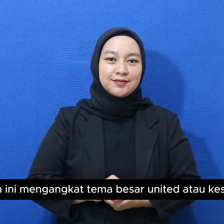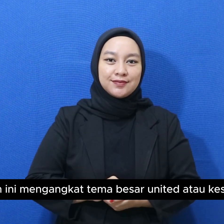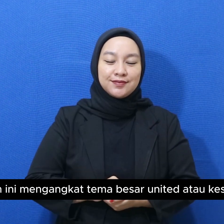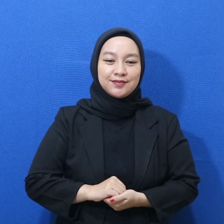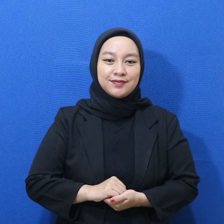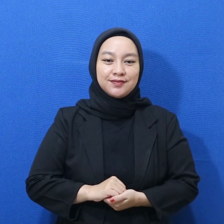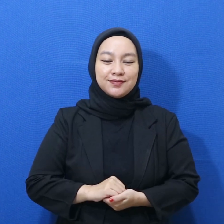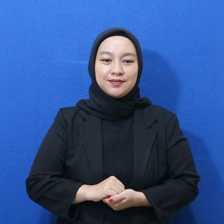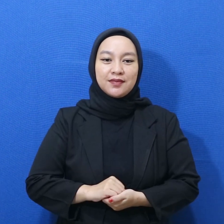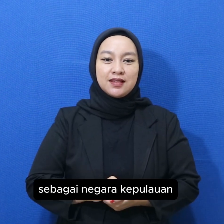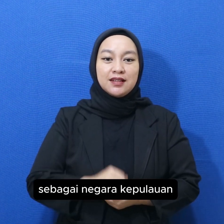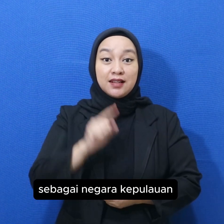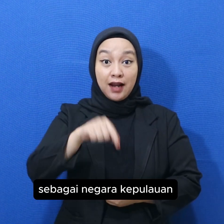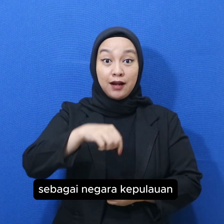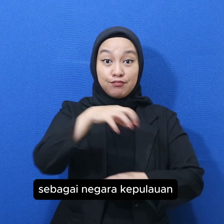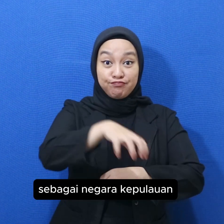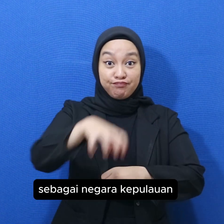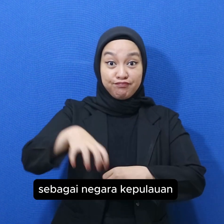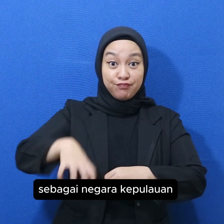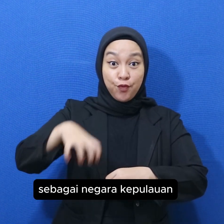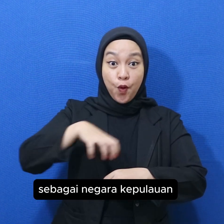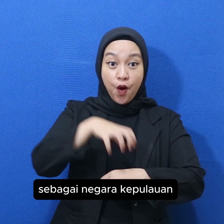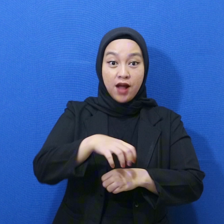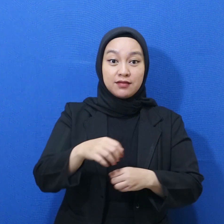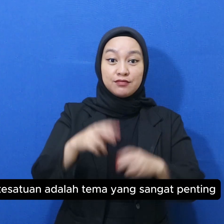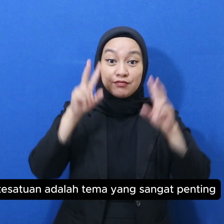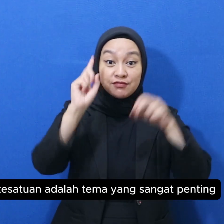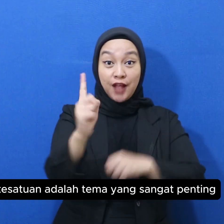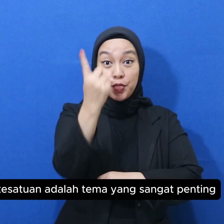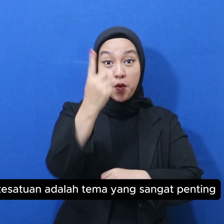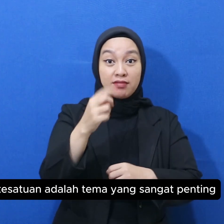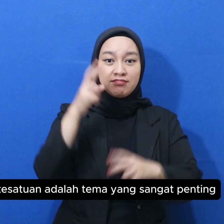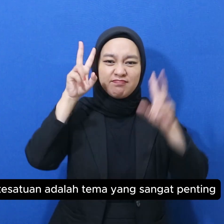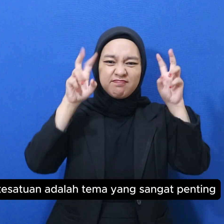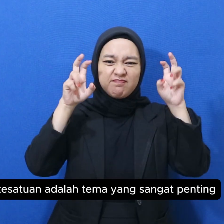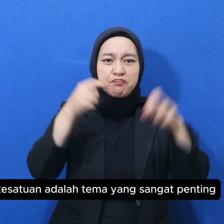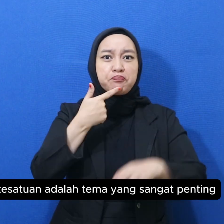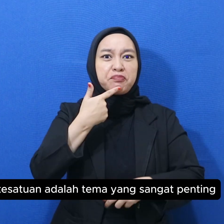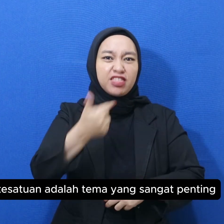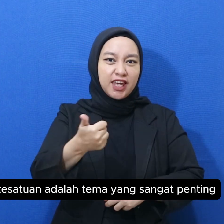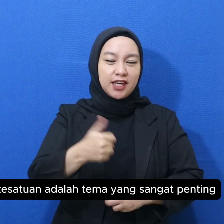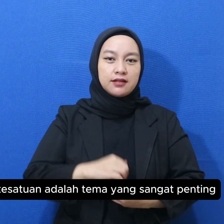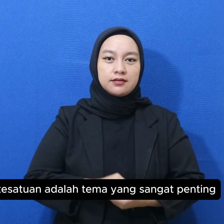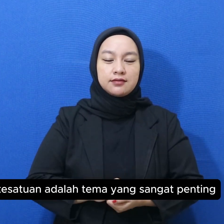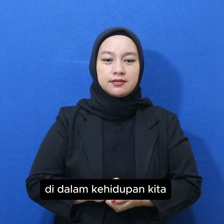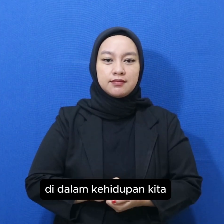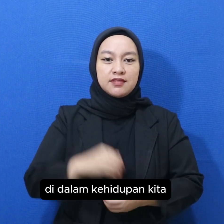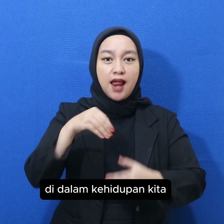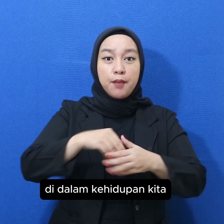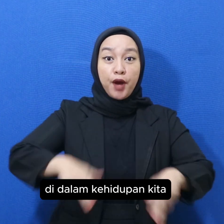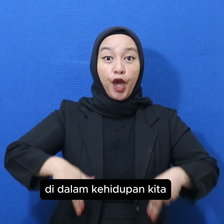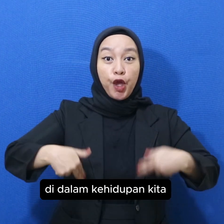kesatuan. Sebagai negara kepulauan, kesatuan adalah tema yang sangat penting di dalam kehidupan